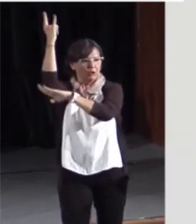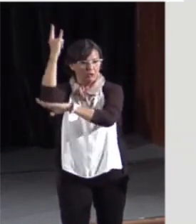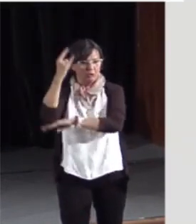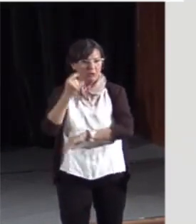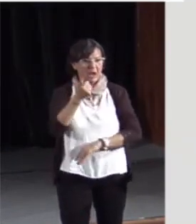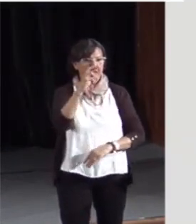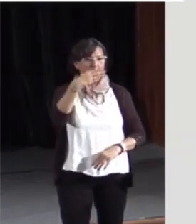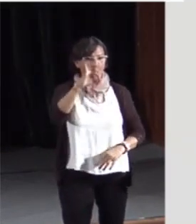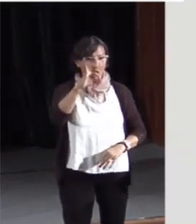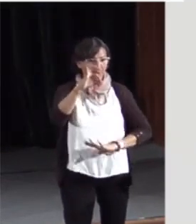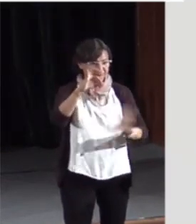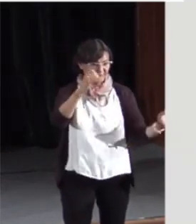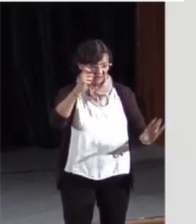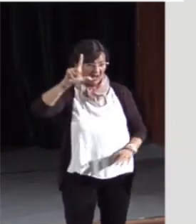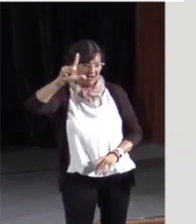utilizamos.